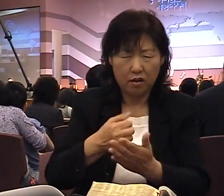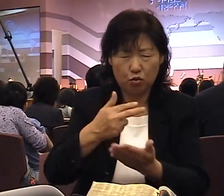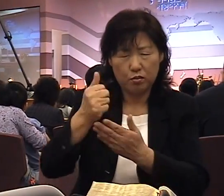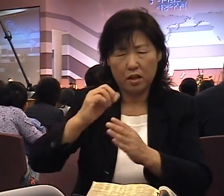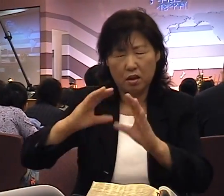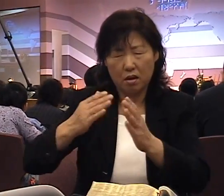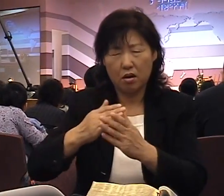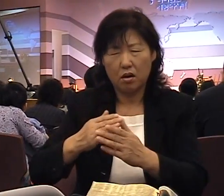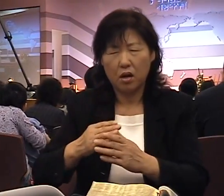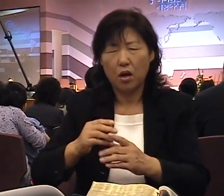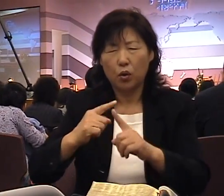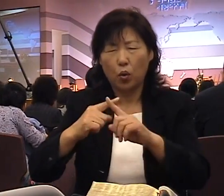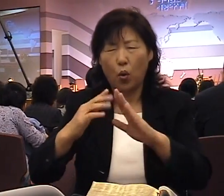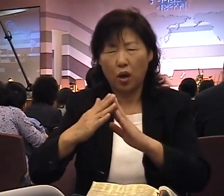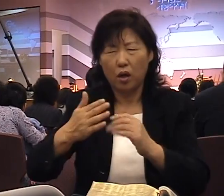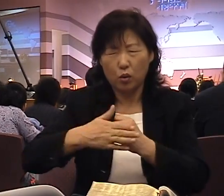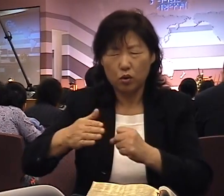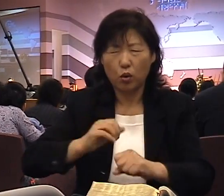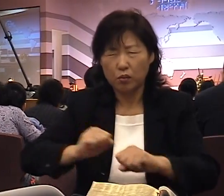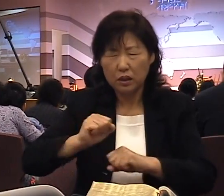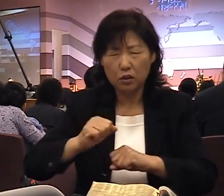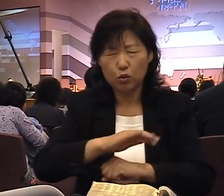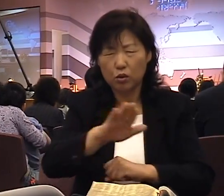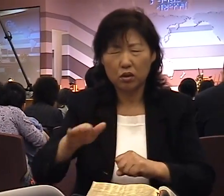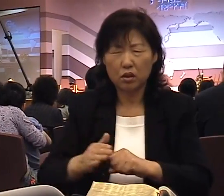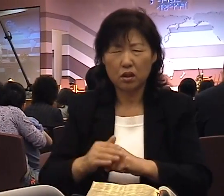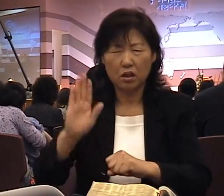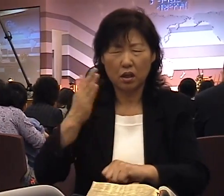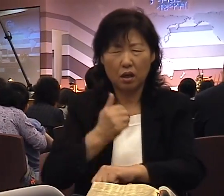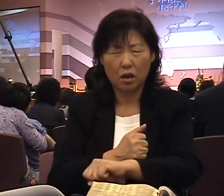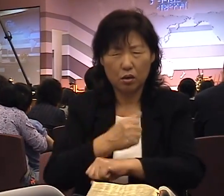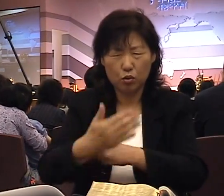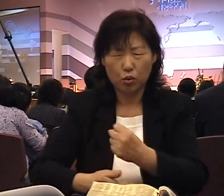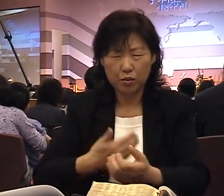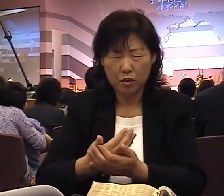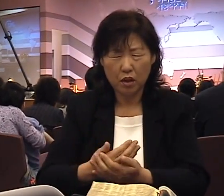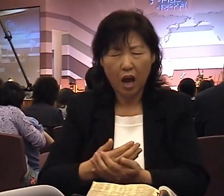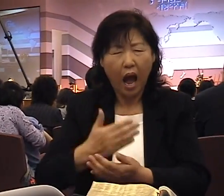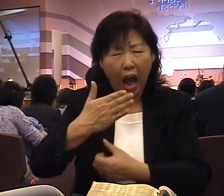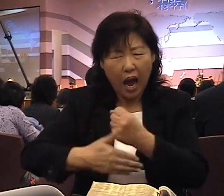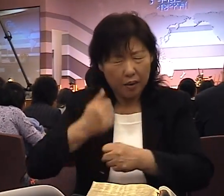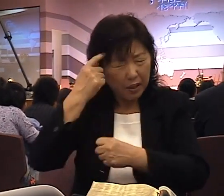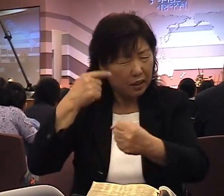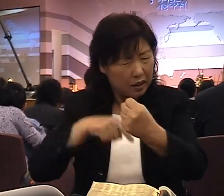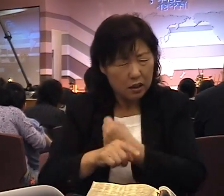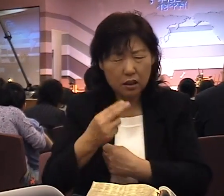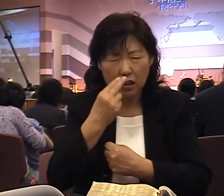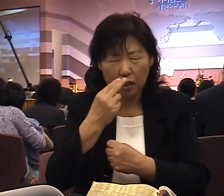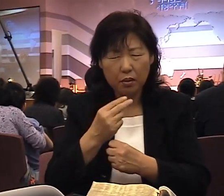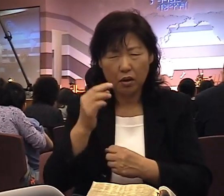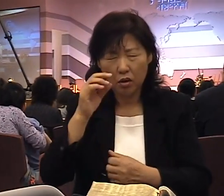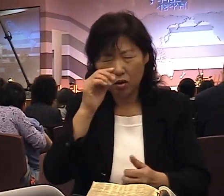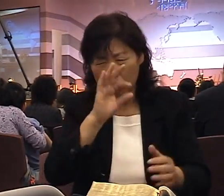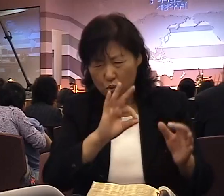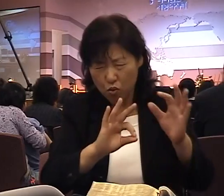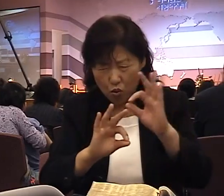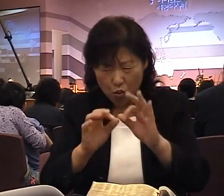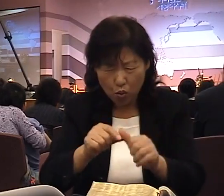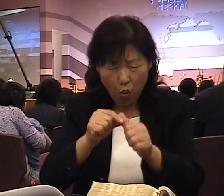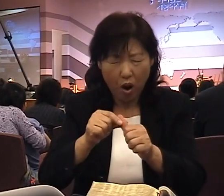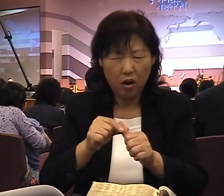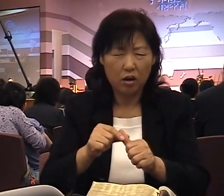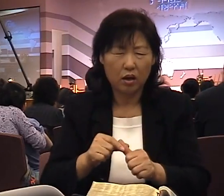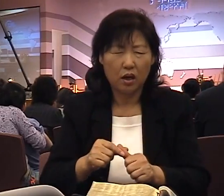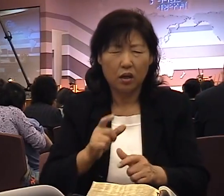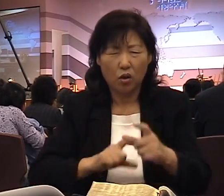교회로서 움직이는 저희들 되게 하여 주시어서 그래서 하나님의 뜻을 이루어드리며 생명들을 구하고 더 많은